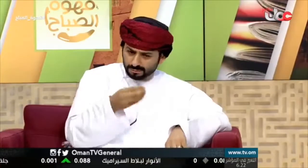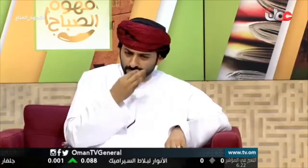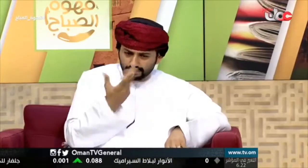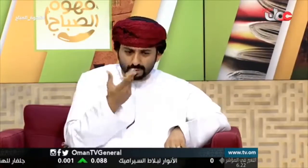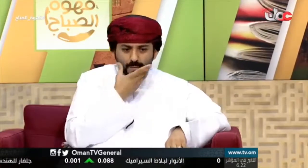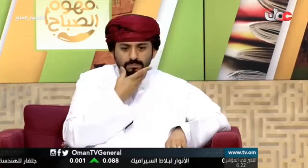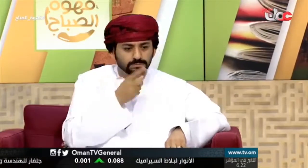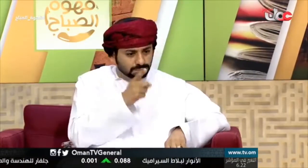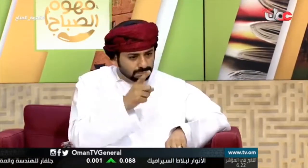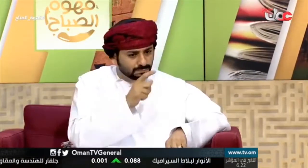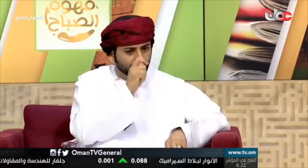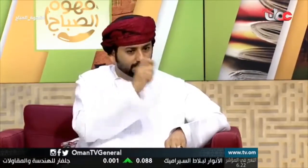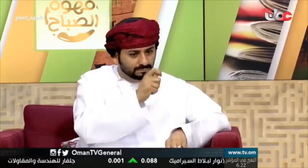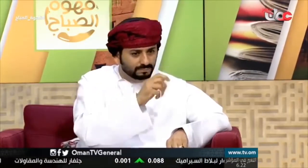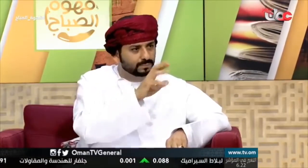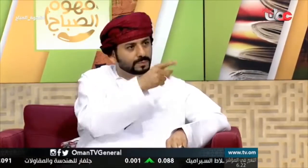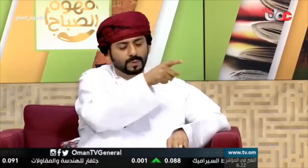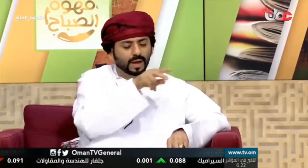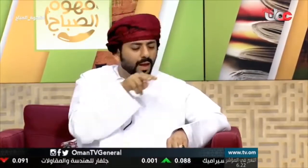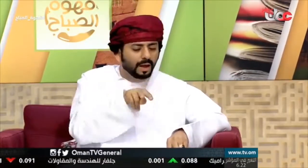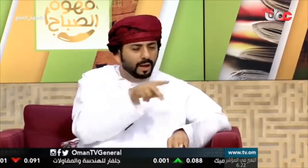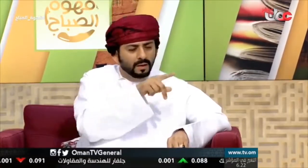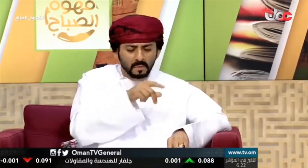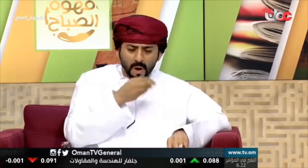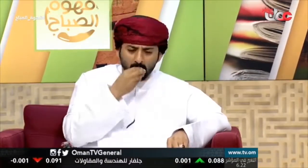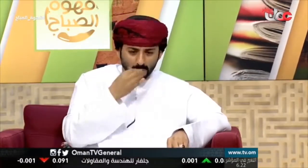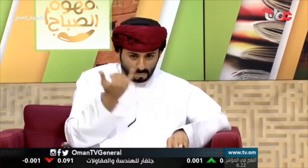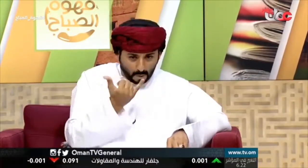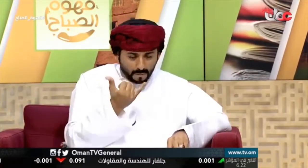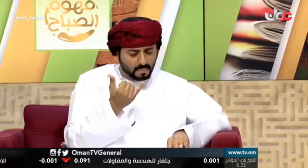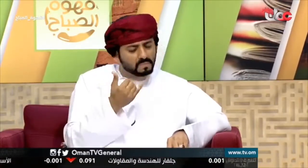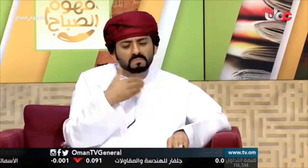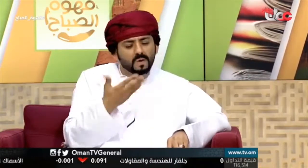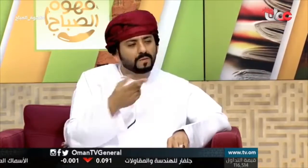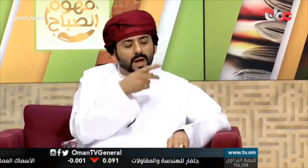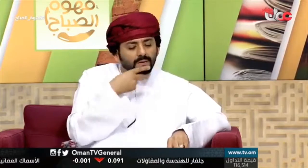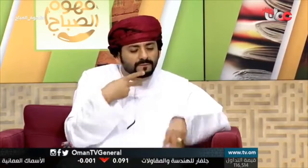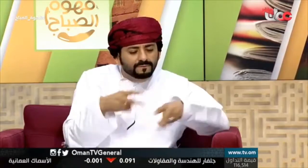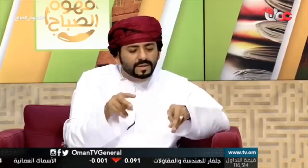تتعلم التعامل مع الخلايا النحل، مع مناحل العسل؟ كيف